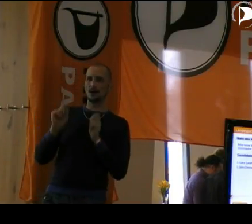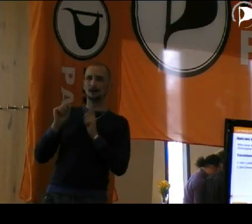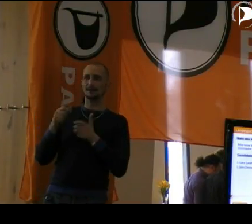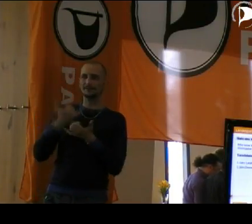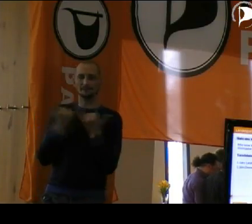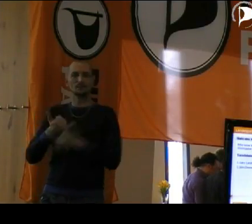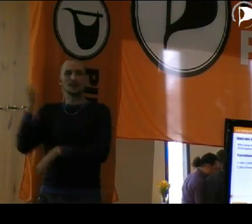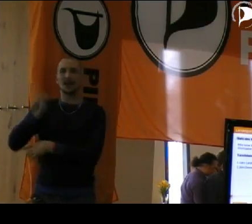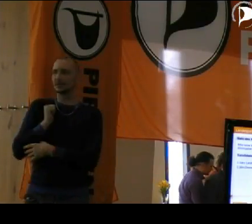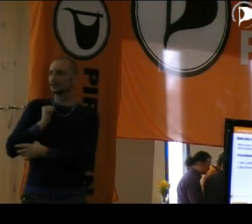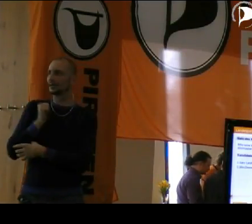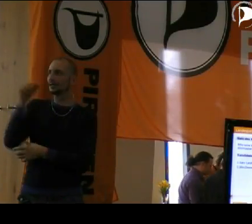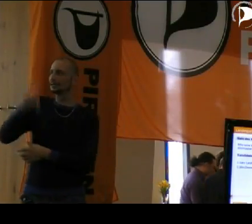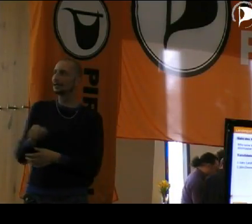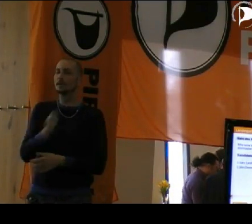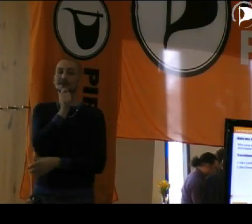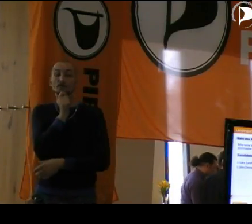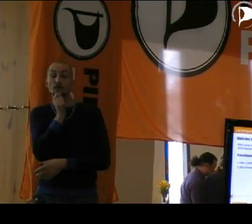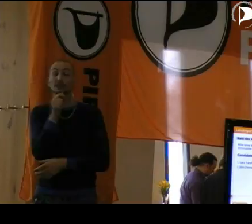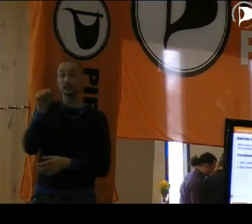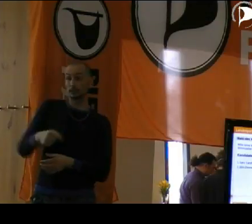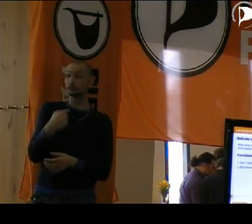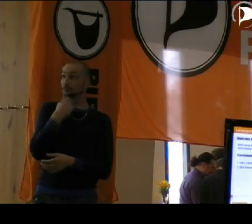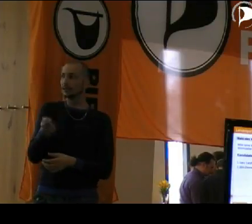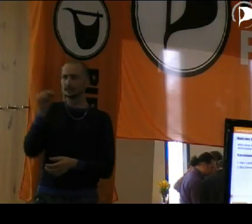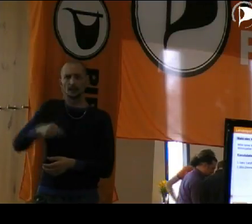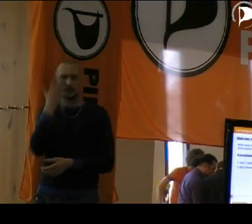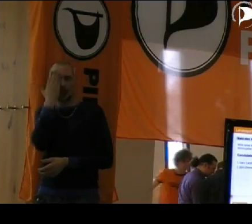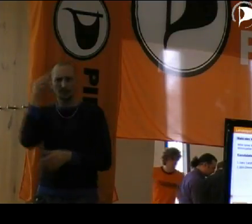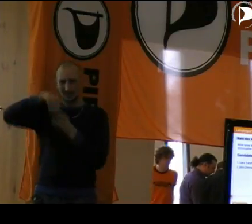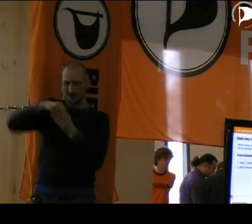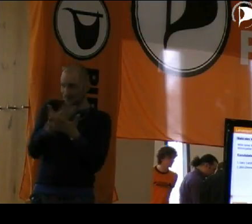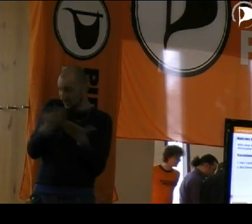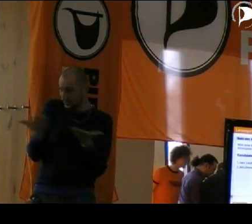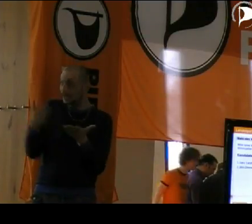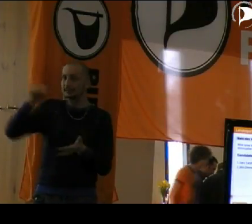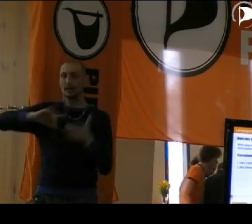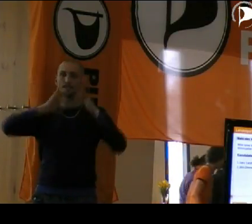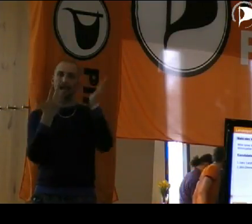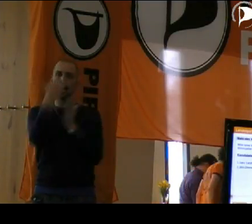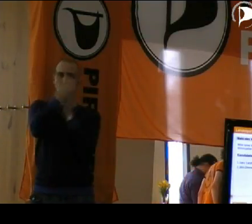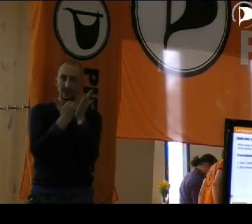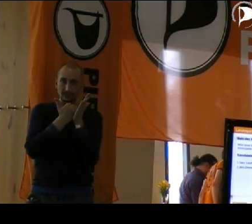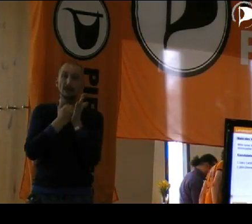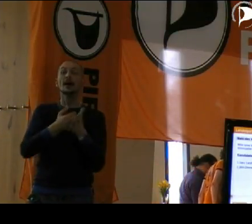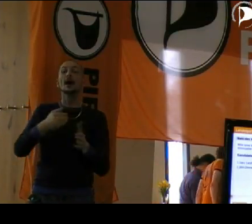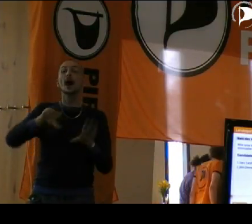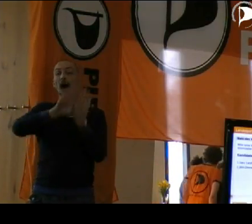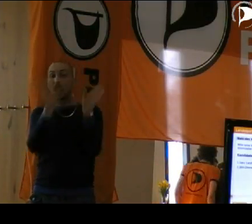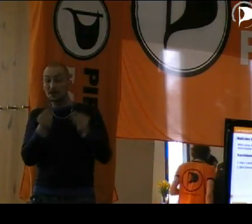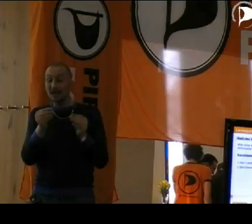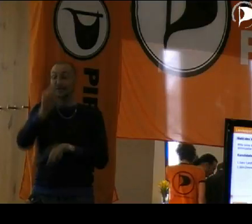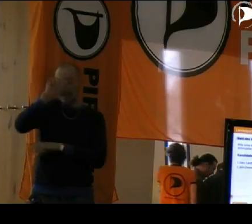mikrofon emotionen treiben das gerade frisch wenn man aus dem berlin listen zu geben zu jeder minute